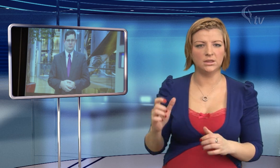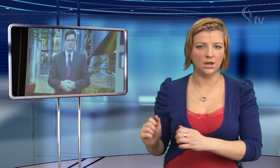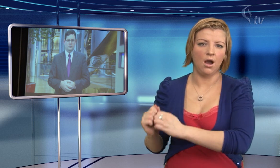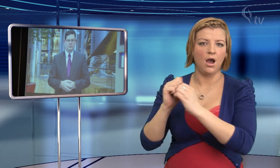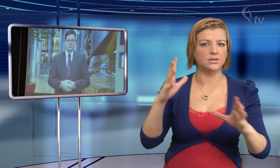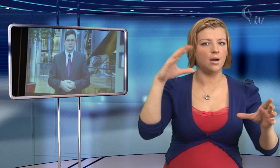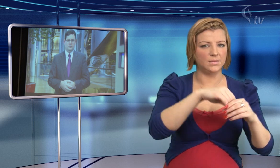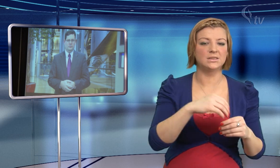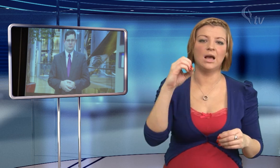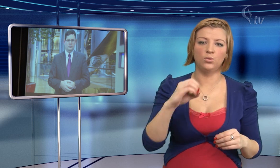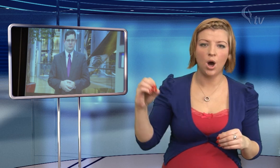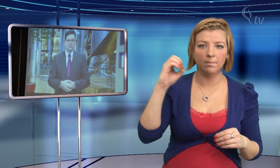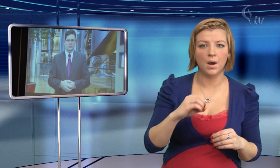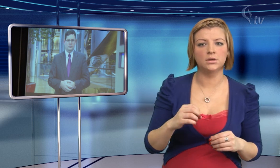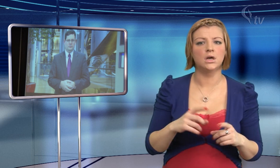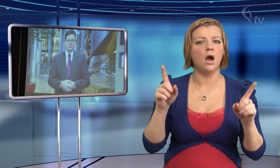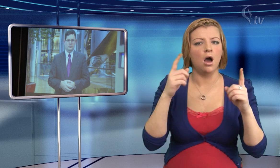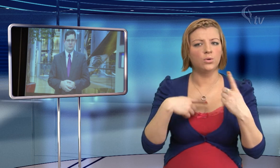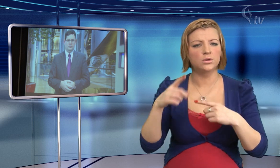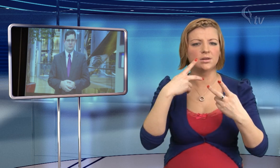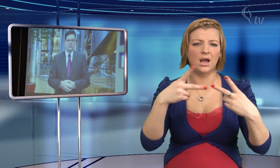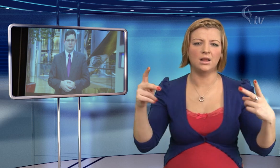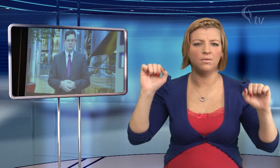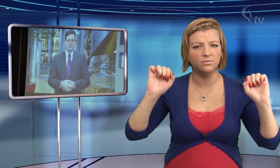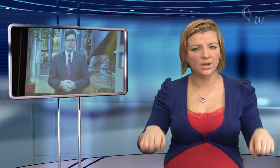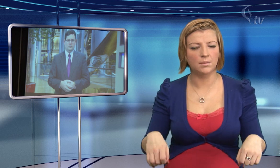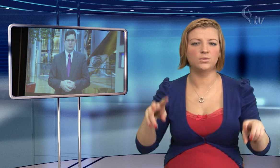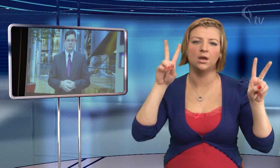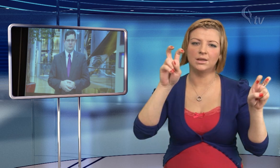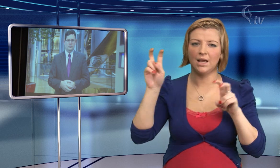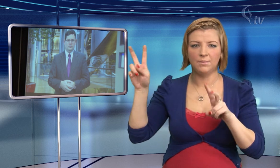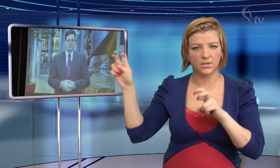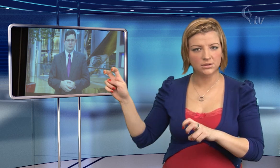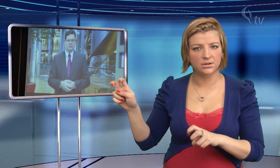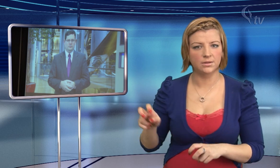inimeste kaasamisest Euroopas, arutati erinevaid võimalusi ja teemasid.